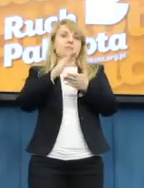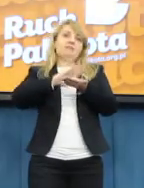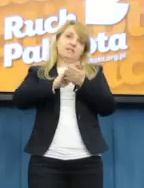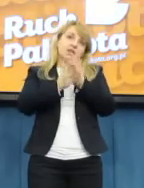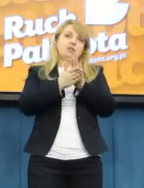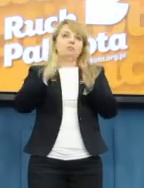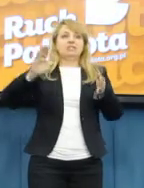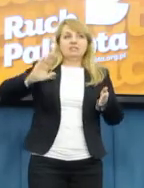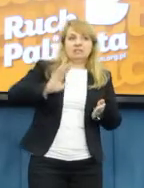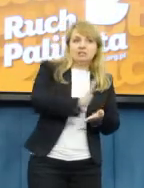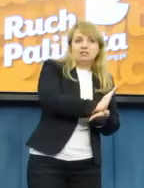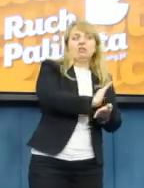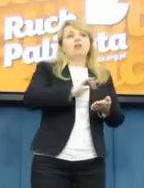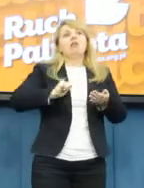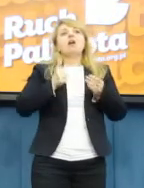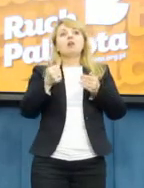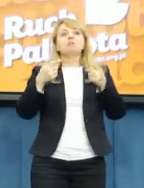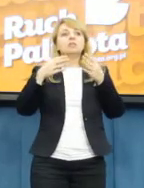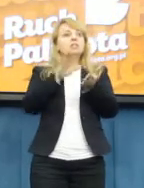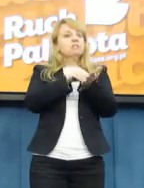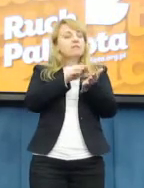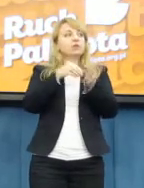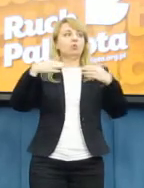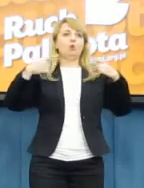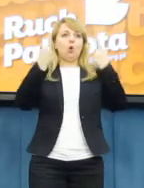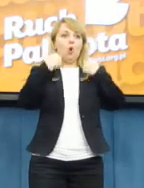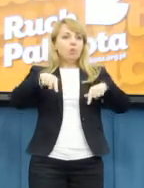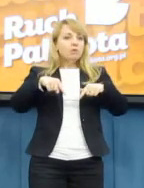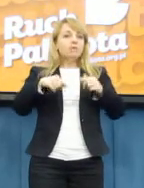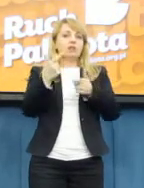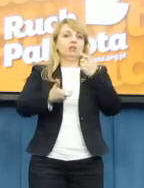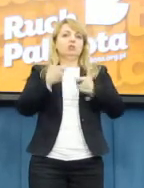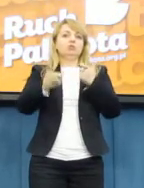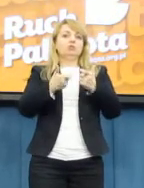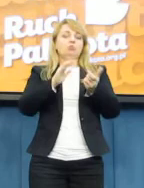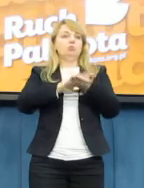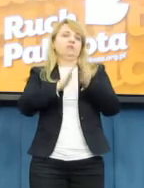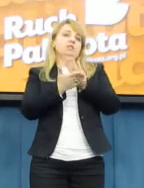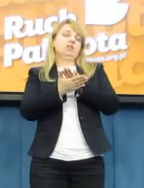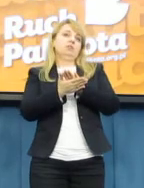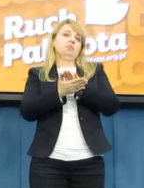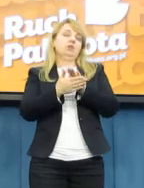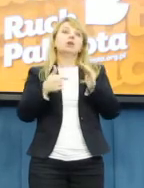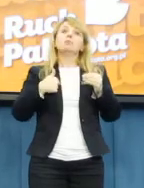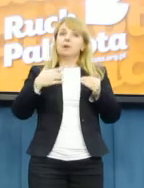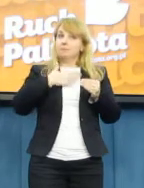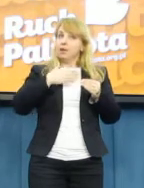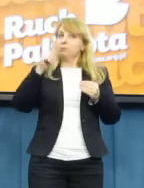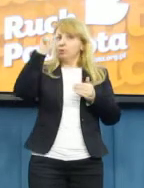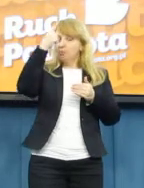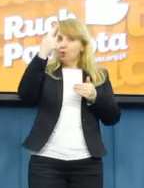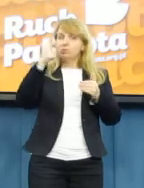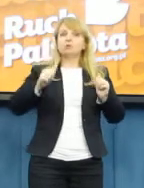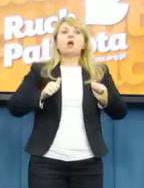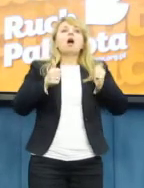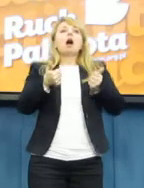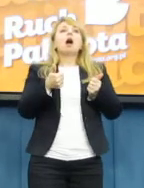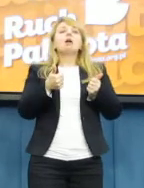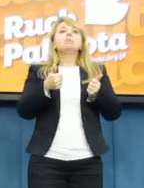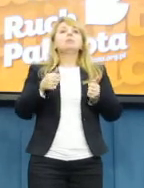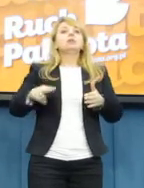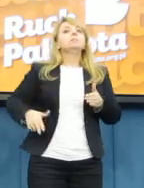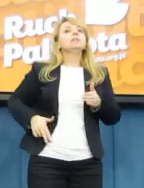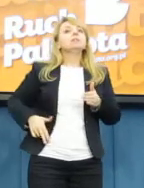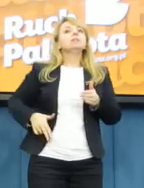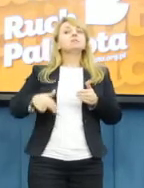zwykłego obywatela. Taki mamy pomysł jednocześnie, żeby pan Rostowski odwrócił głowę nieco w